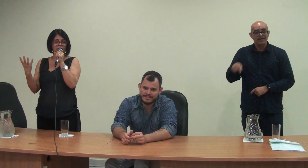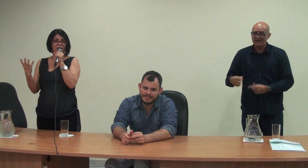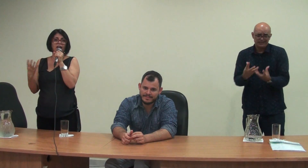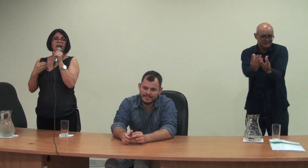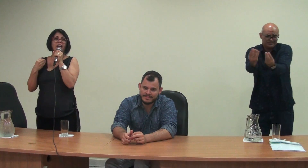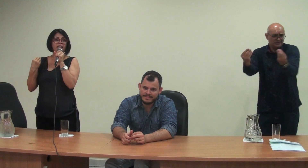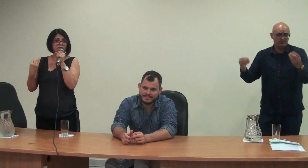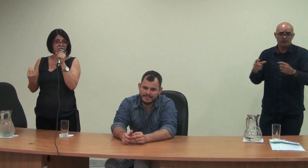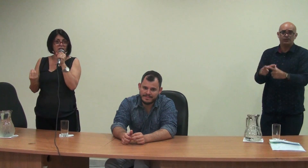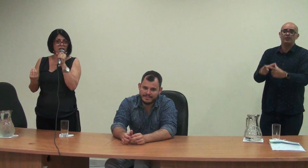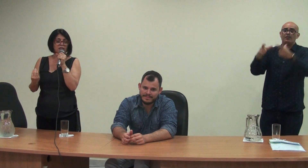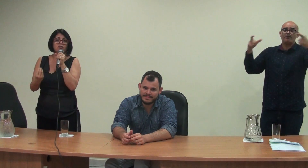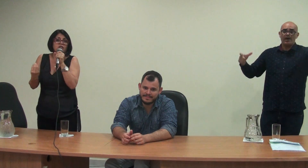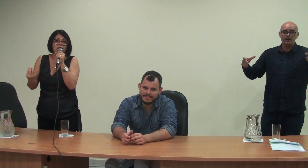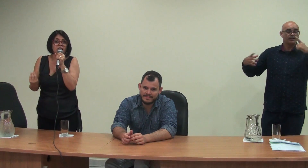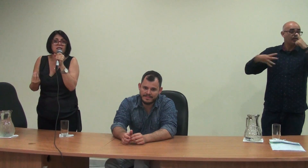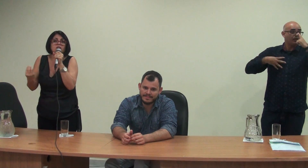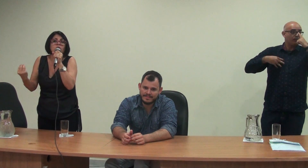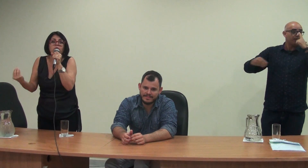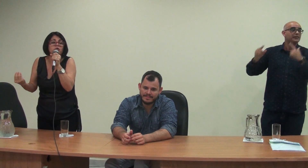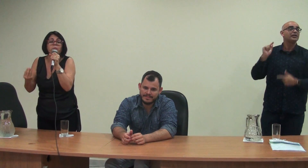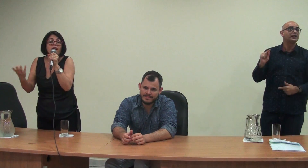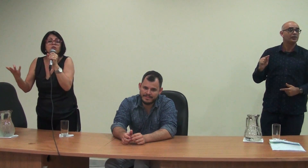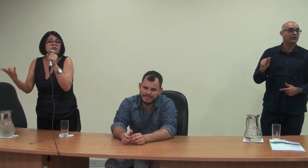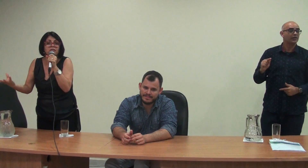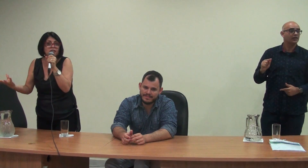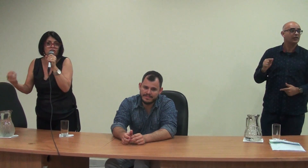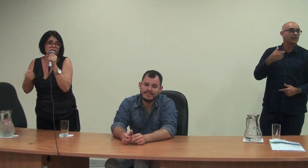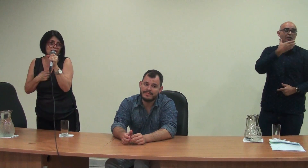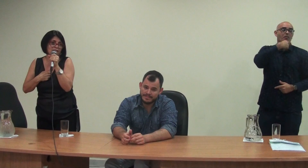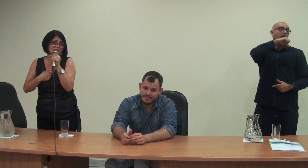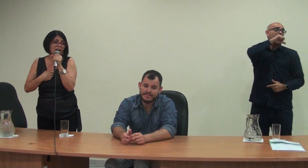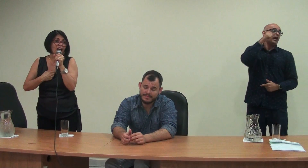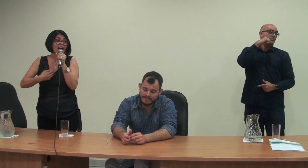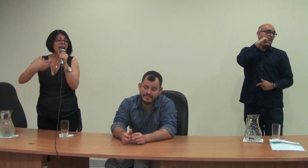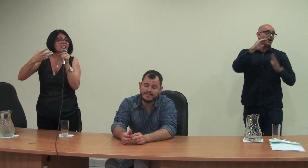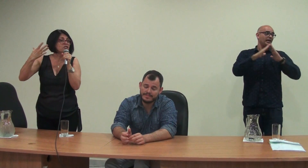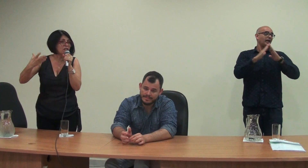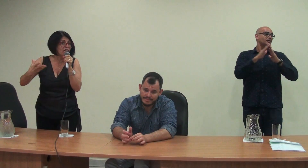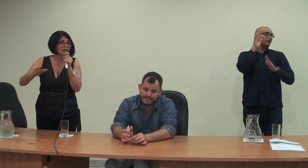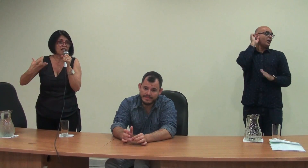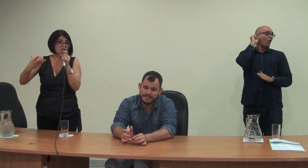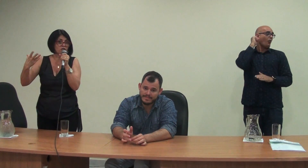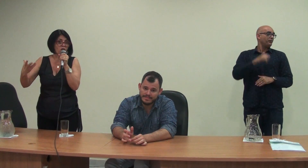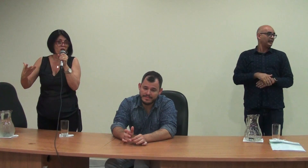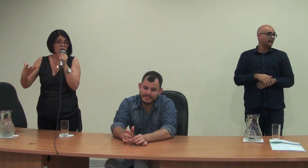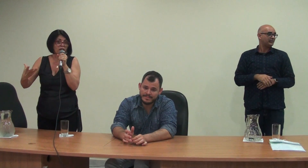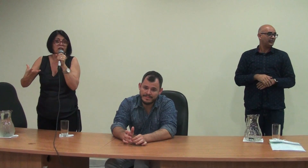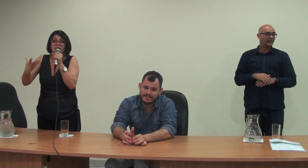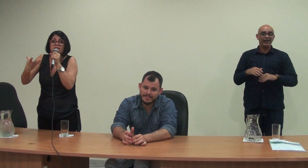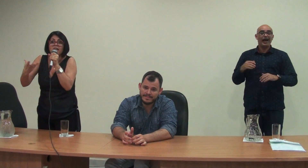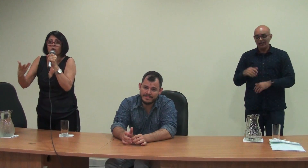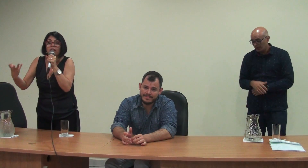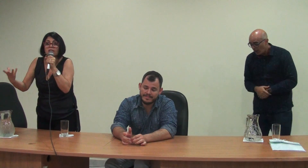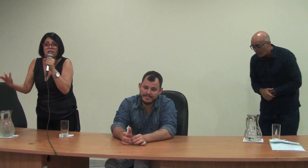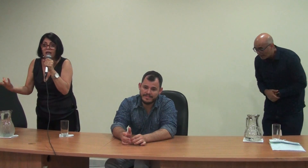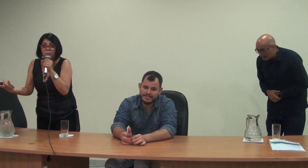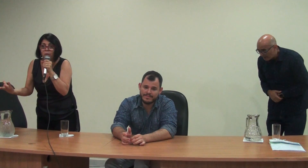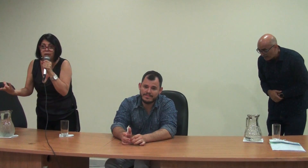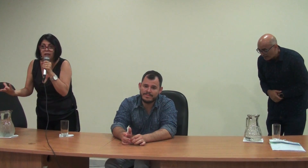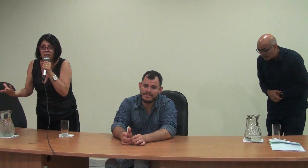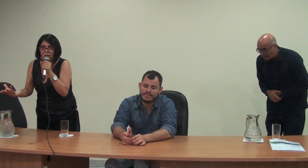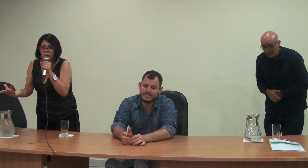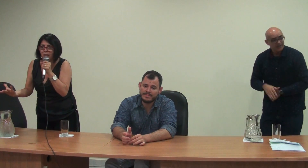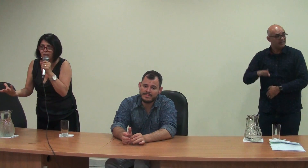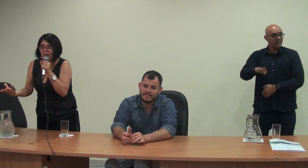maioria, ela é filha de crianças ou de pais ouvintes. Ela chega na escola sem conhecer